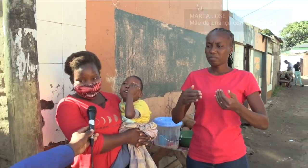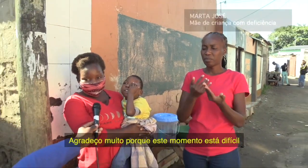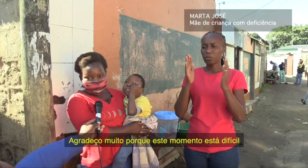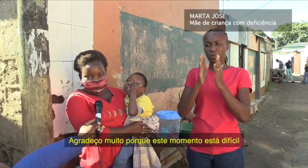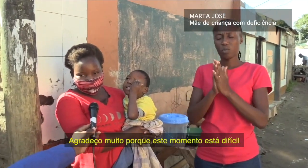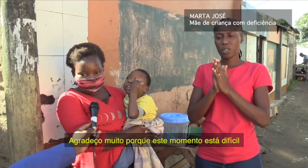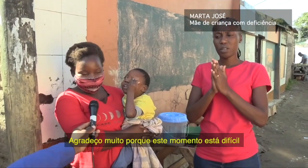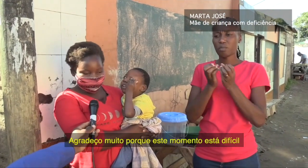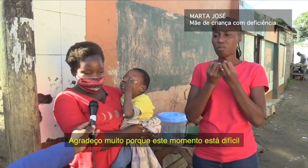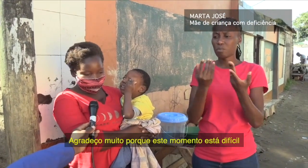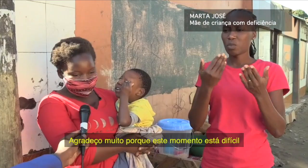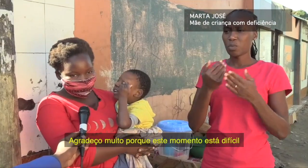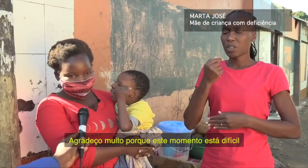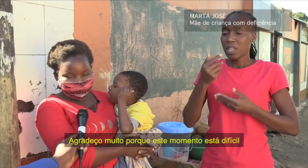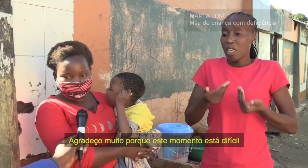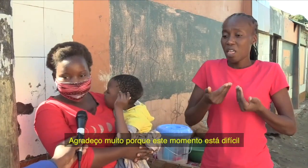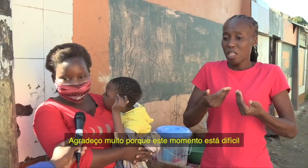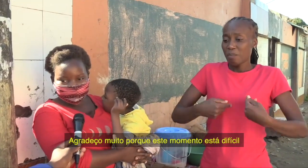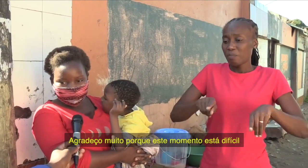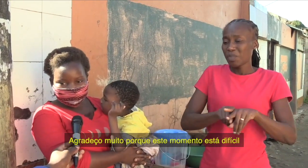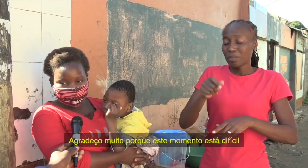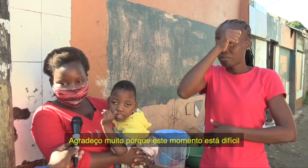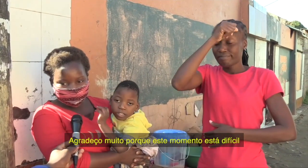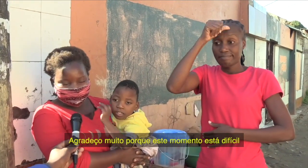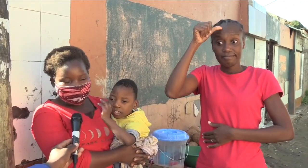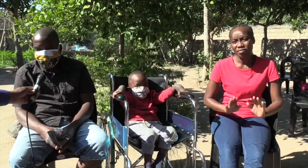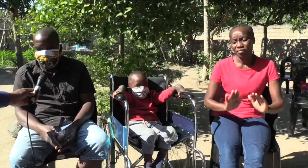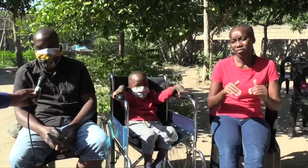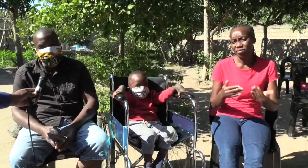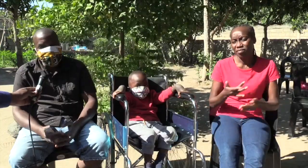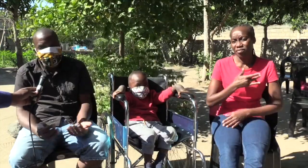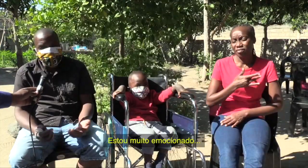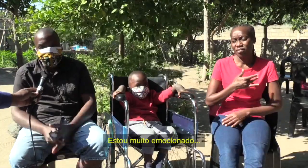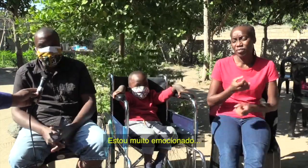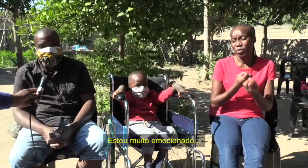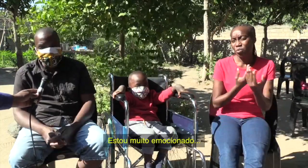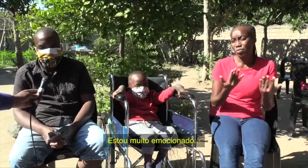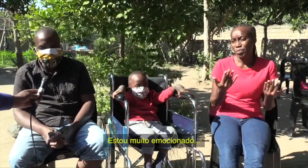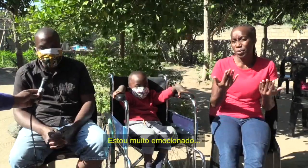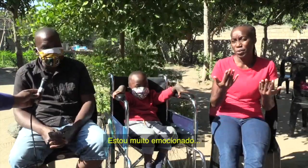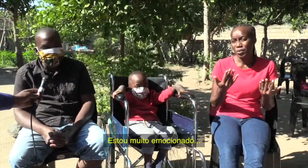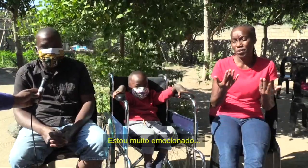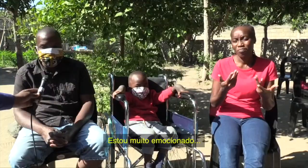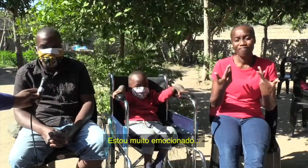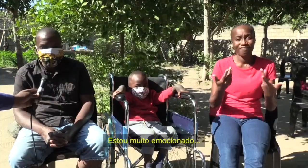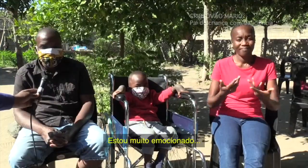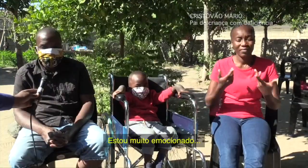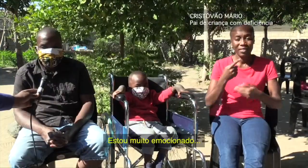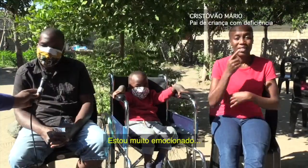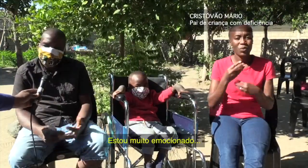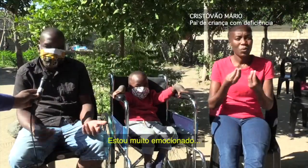Agradecer muito, porque nesse momento também está difícil. Sinto muito, como é que posso dizer,